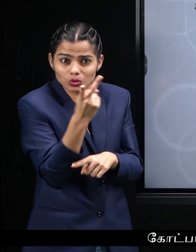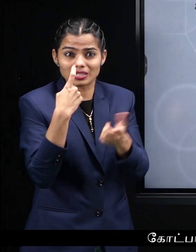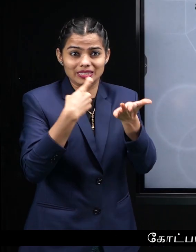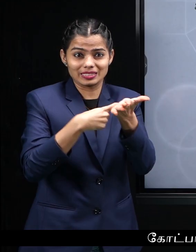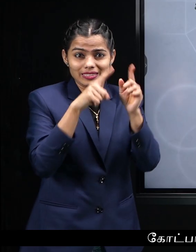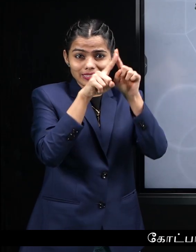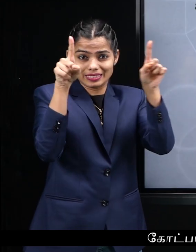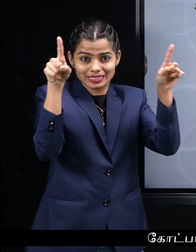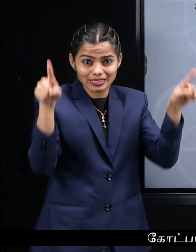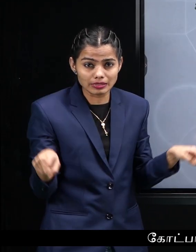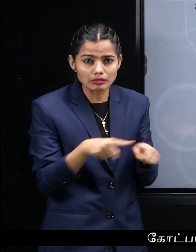மீதமுள்ள